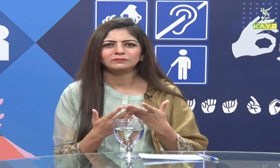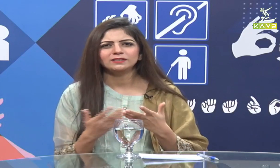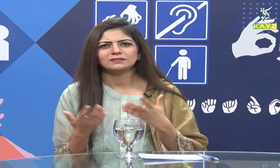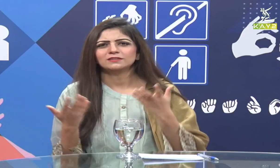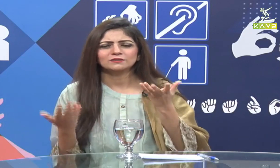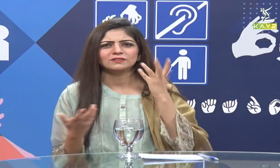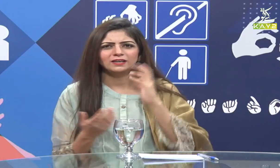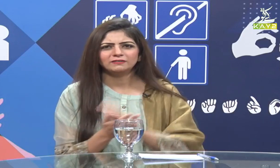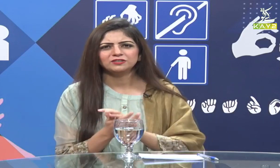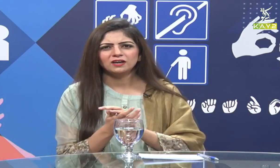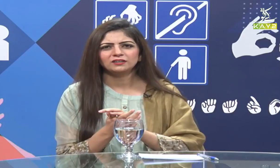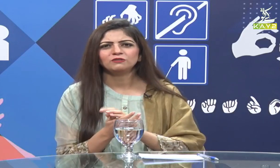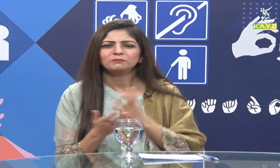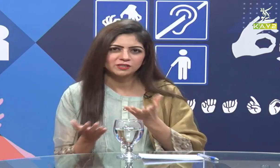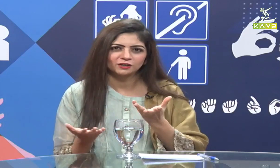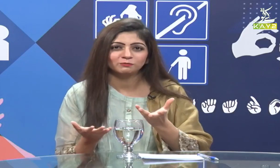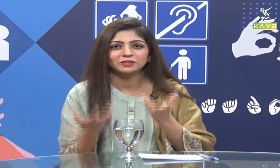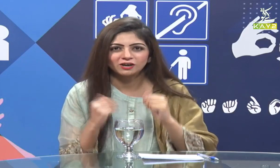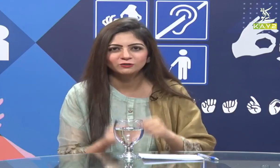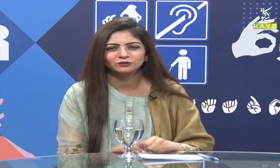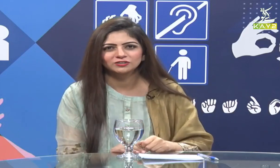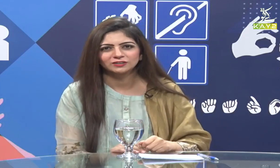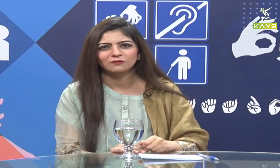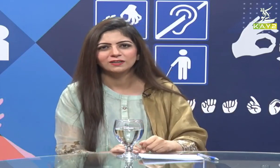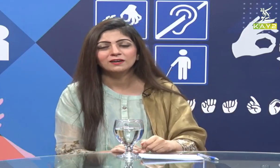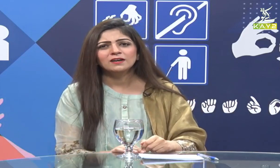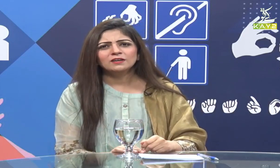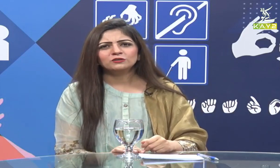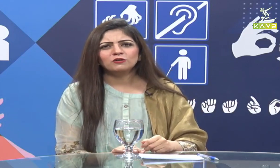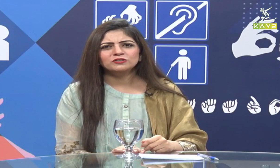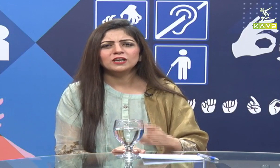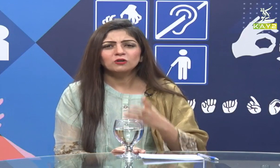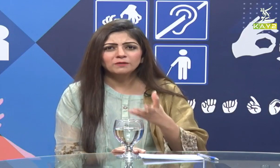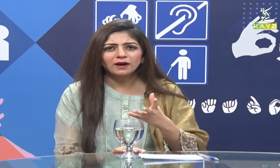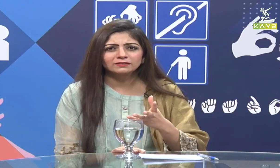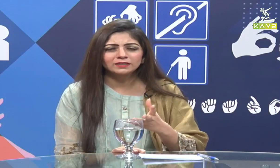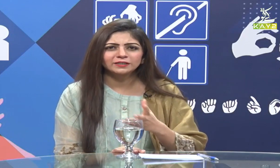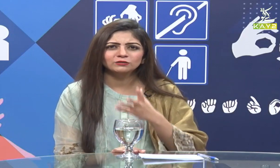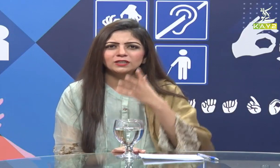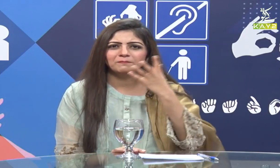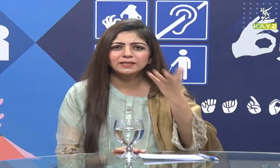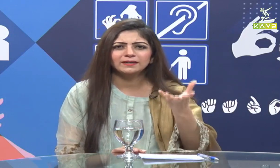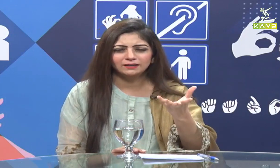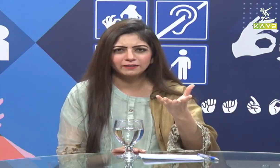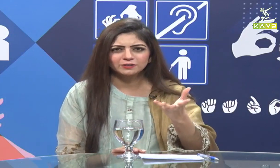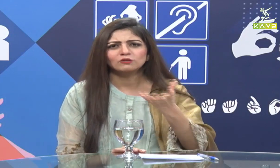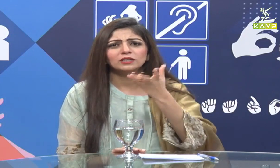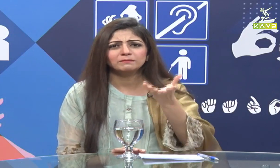नॉर्मल इंसान जिसको साइन लैंग्वेज ना आ रही हो वो बेचारा तो परेशान हो जाता होगा ना। तो चले कोई बात नहीं, ये उनकी अपनी एक लैंग्वेज है, उनकी अपनी